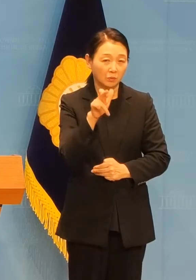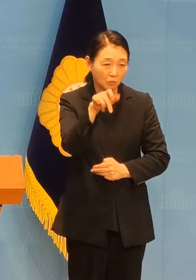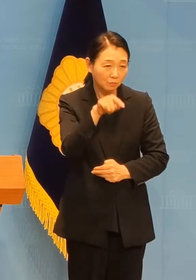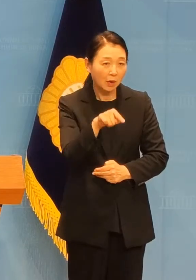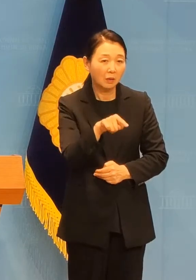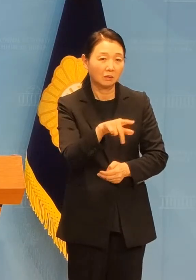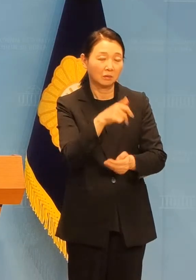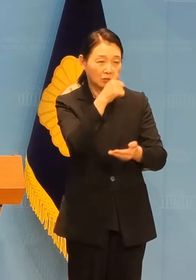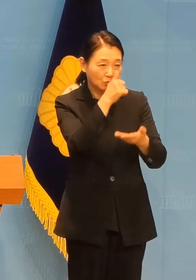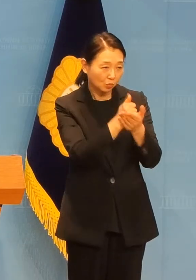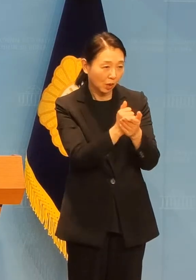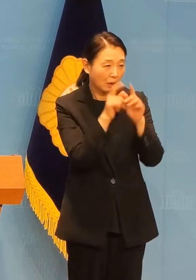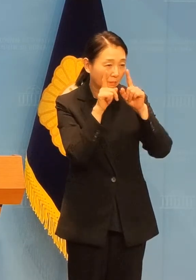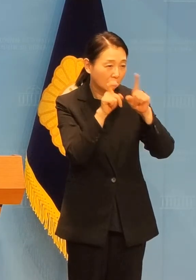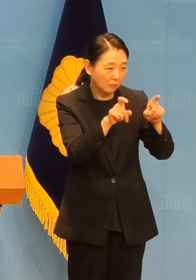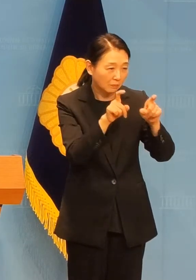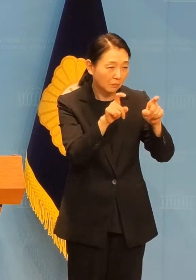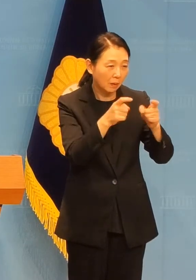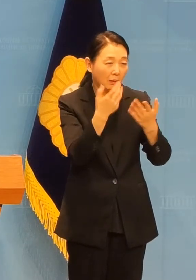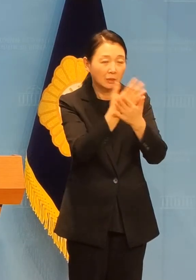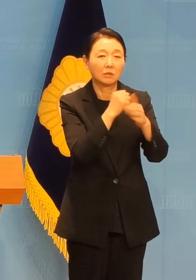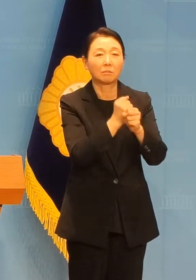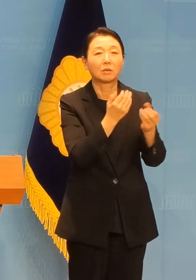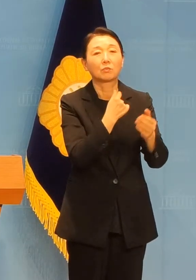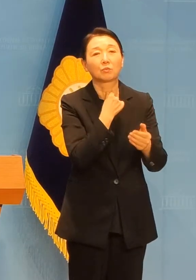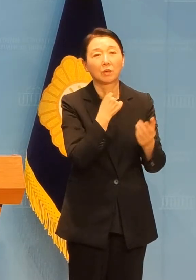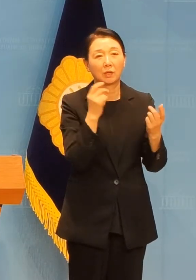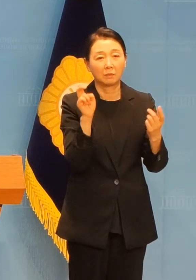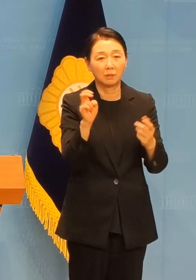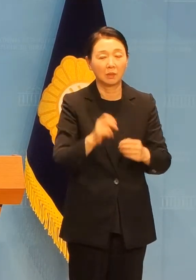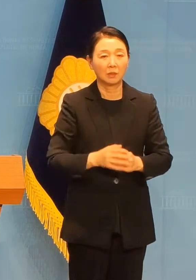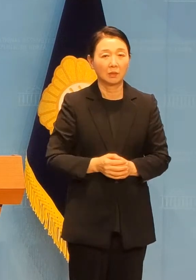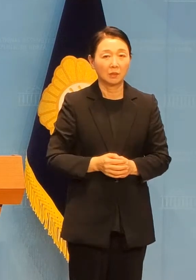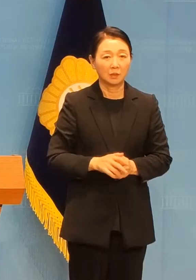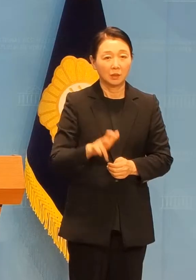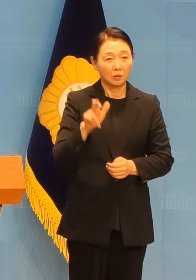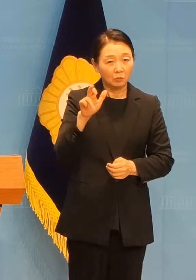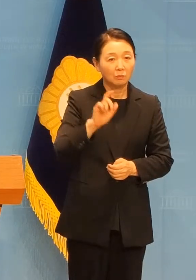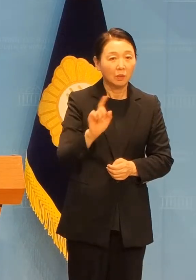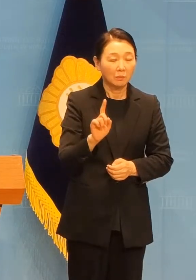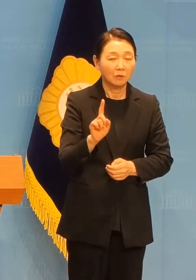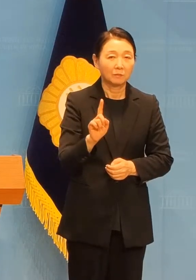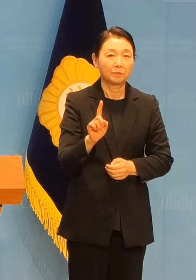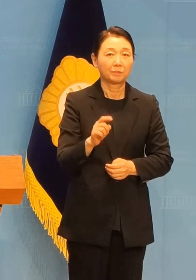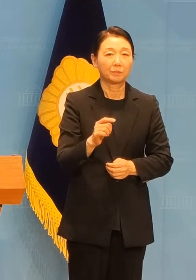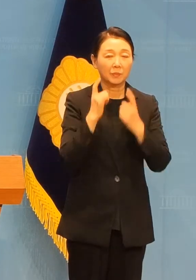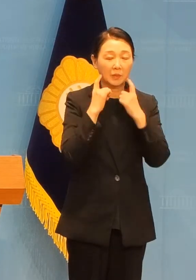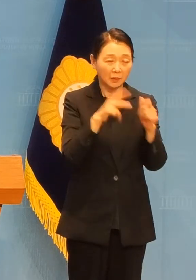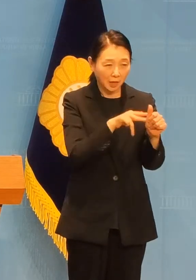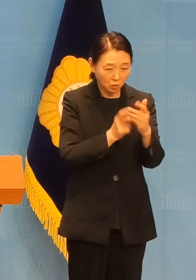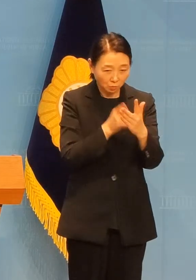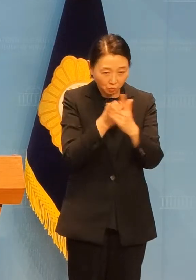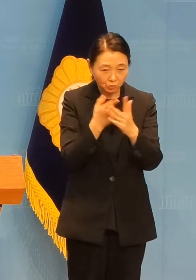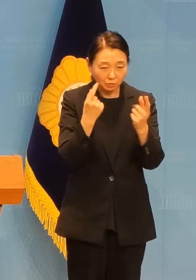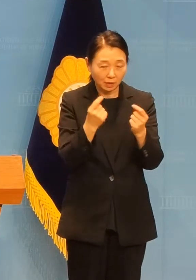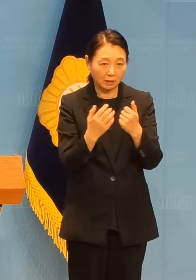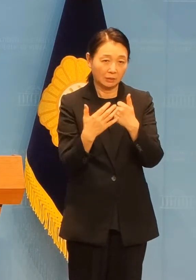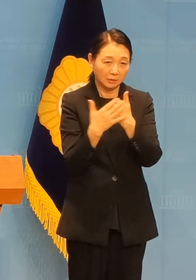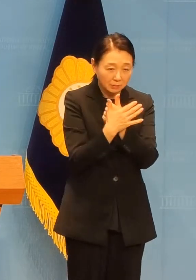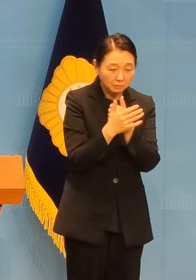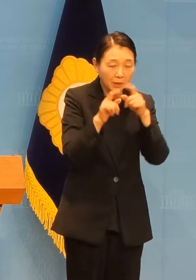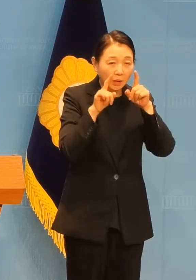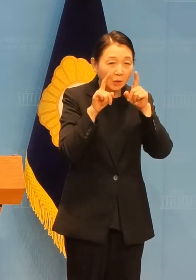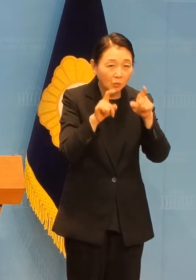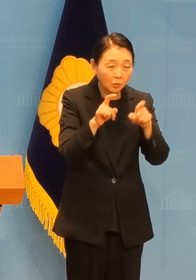각종 혐의를 물타기 해주려는 것 아닙니까? 그동안 쿠팡은 대규모 개인정보 유출과 은폐 의혹,